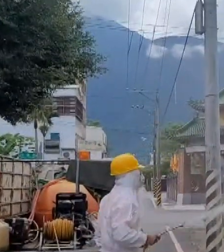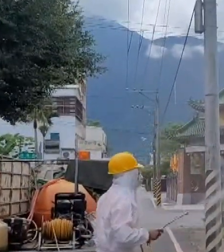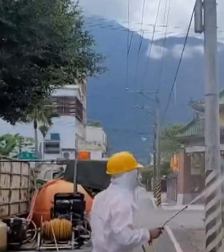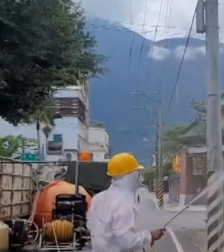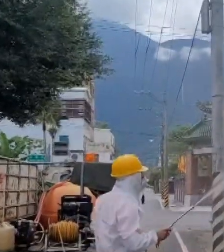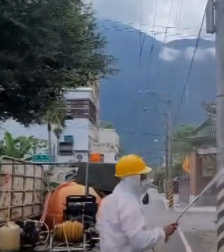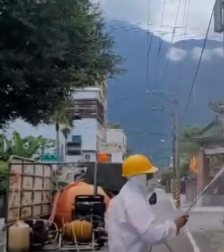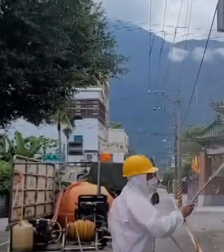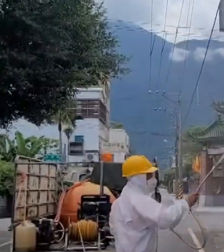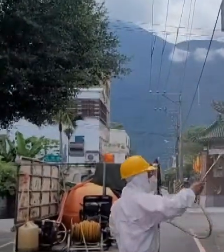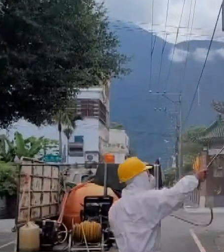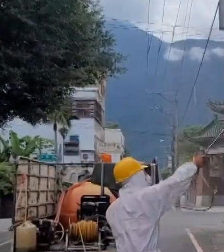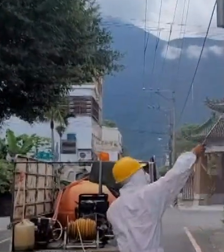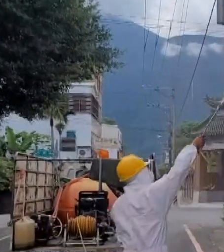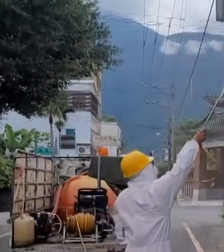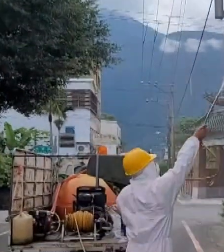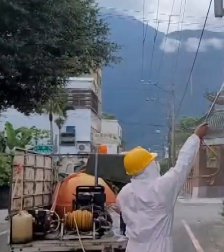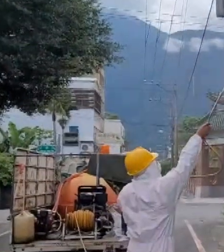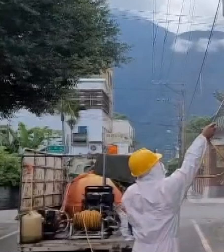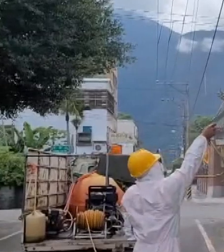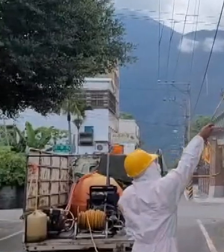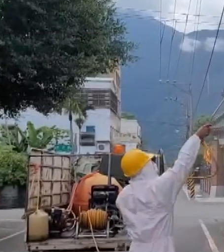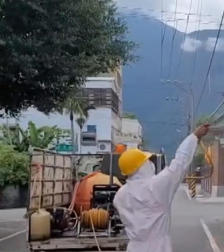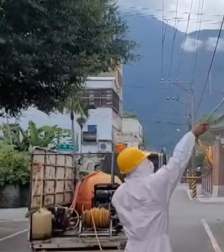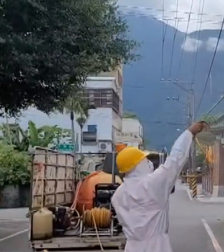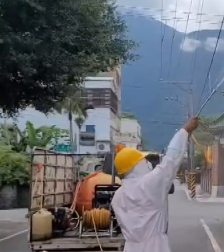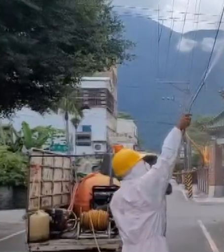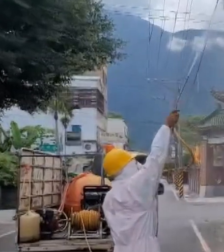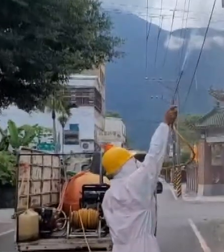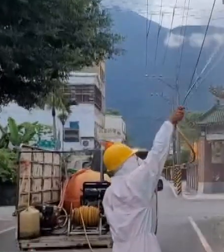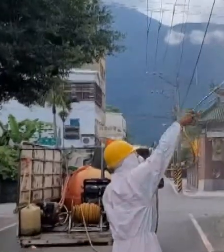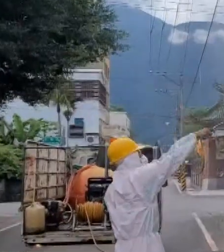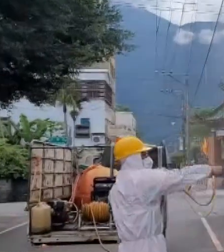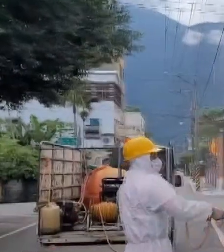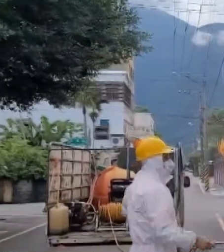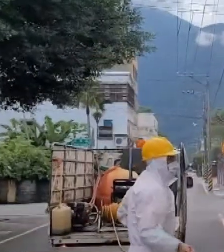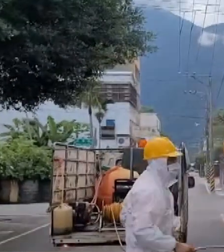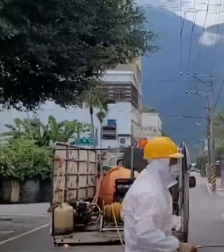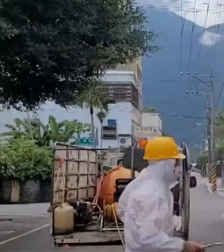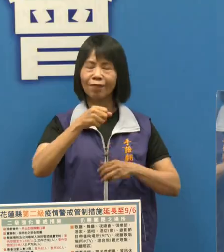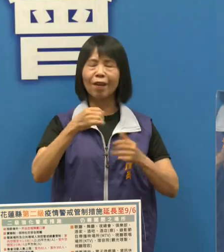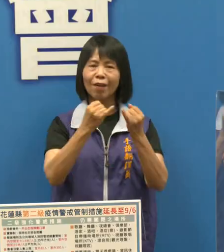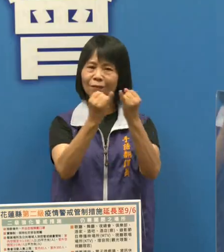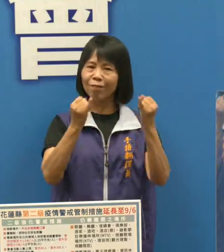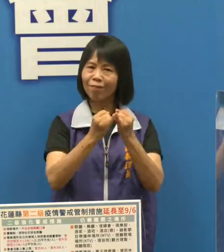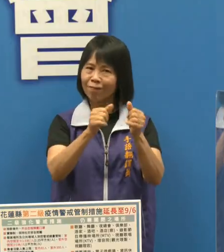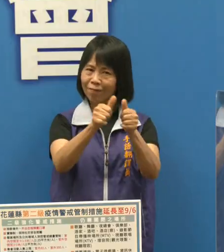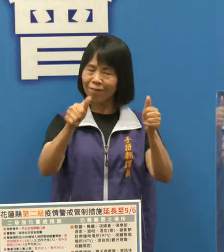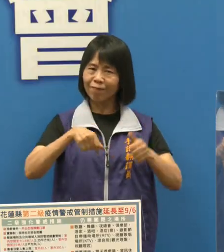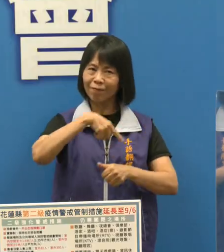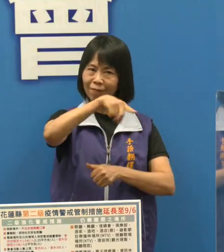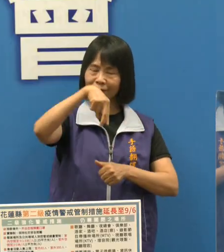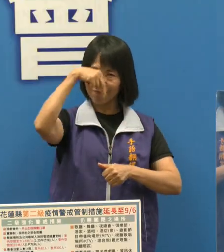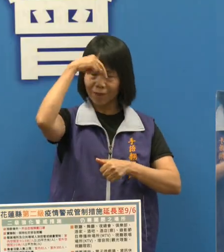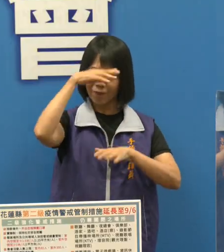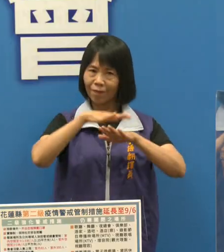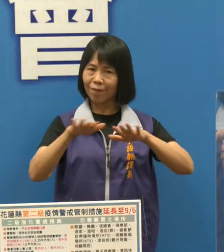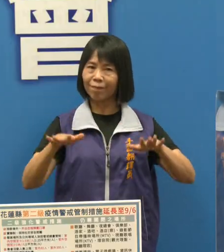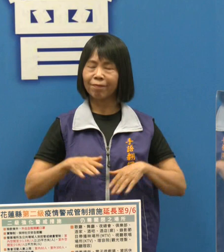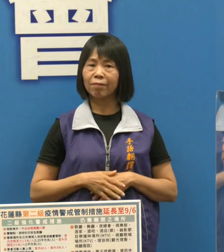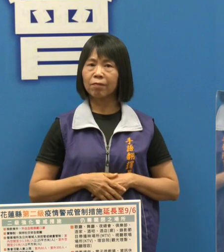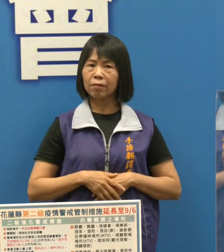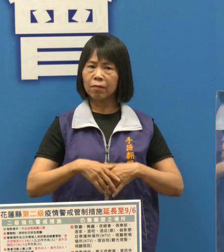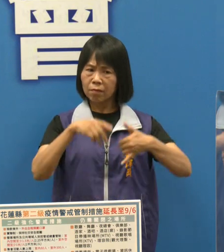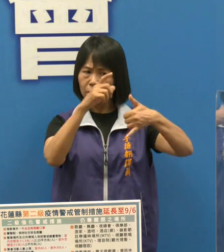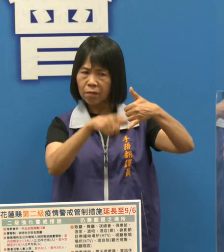在凤林镇。 亲爱的花莲乡亲，还有我们的媒体先生李世美号，大家午安。那我想这个个